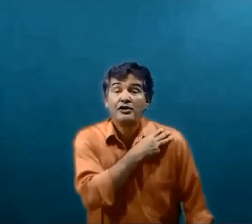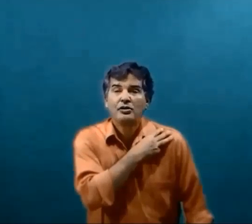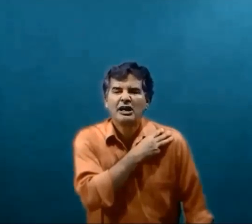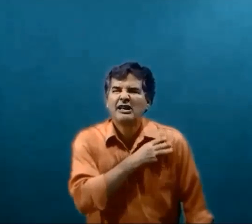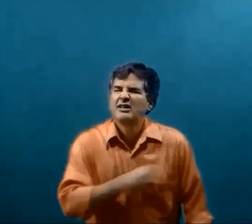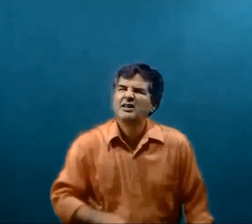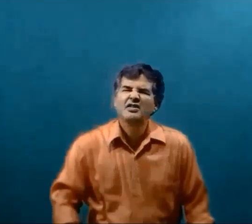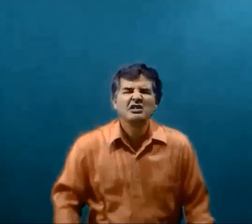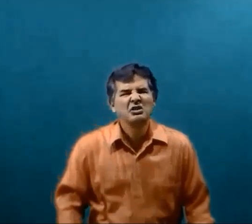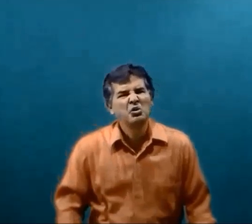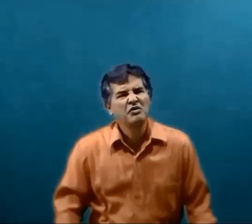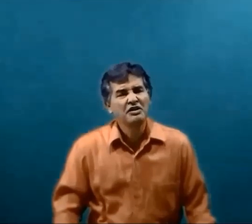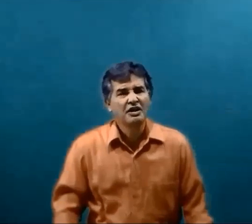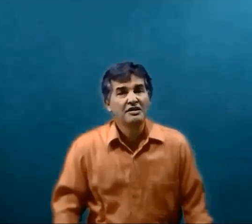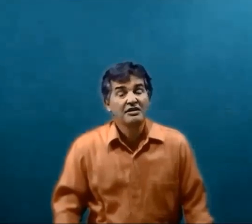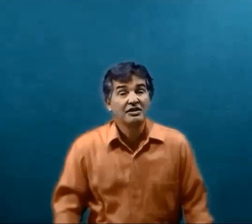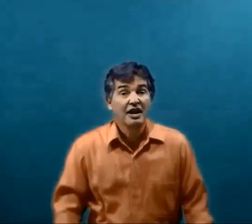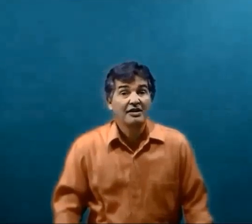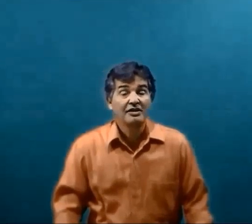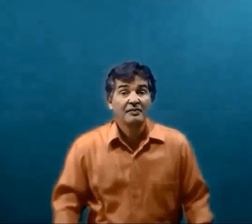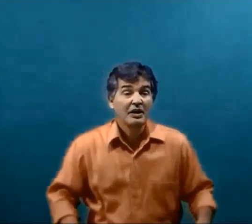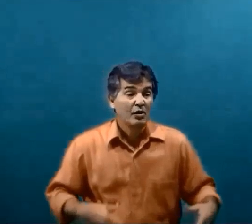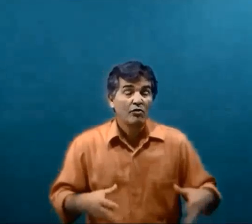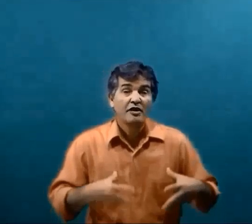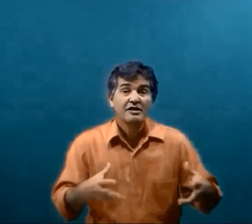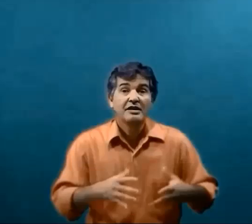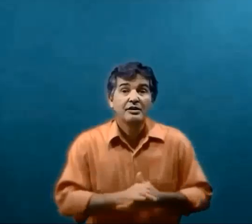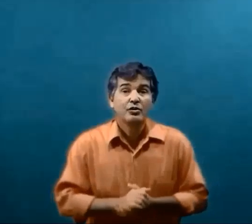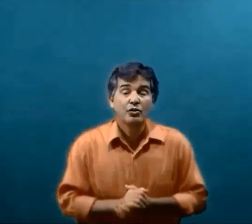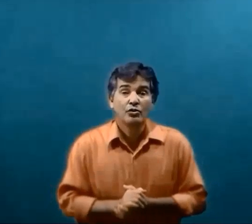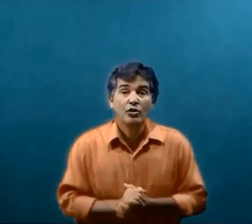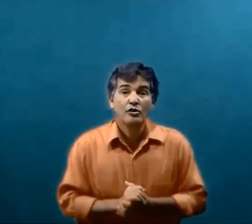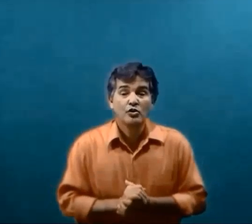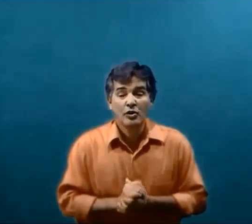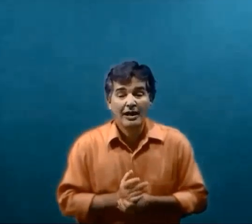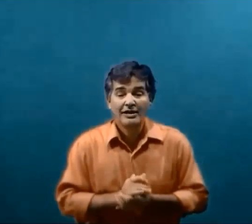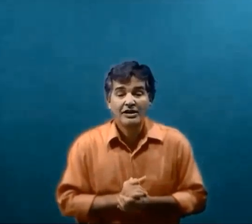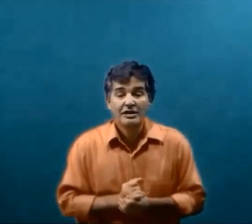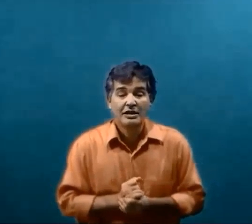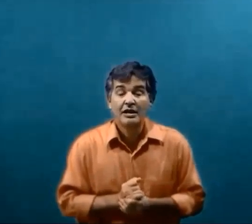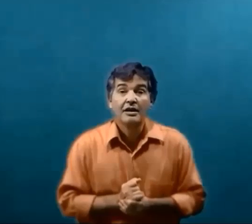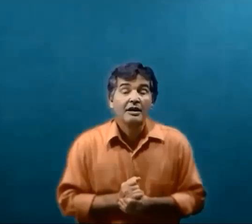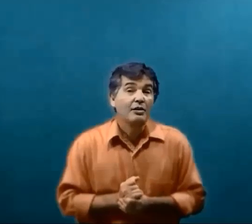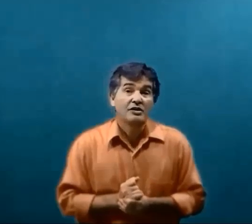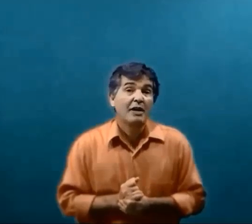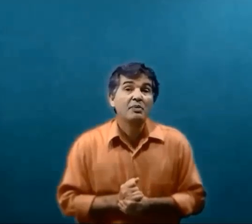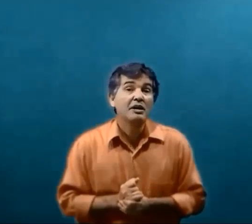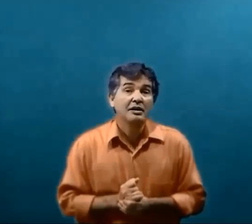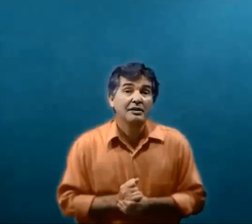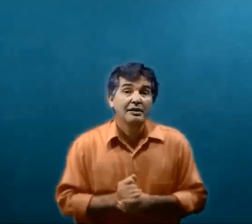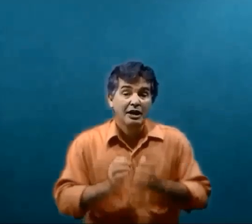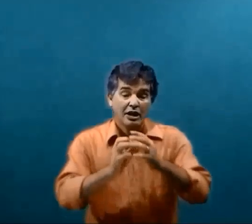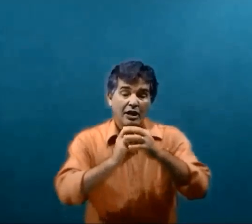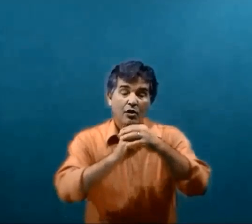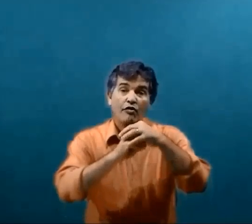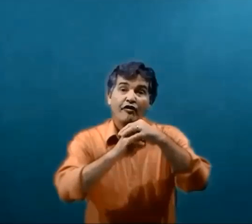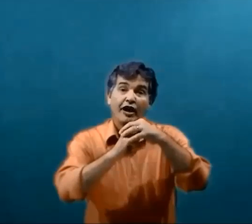médio, ela tinha 22, 23 anos de idade, conversando conosco, ela disse que não sabia que o